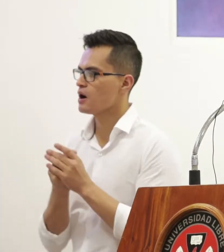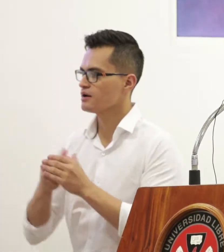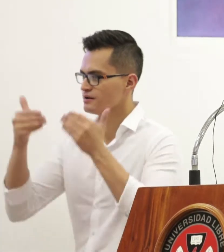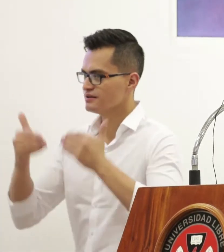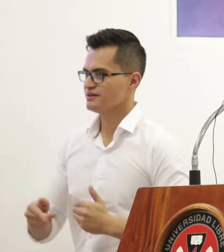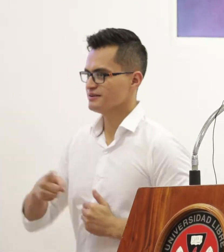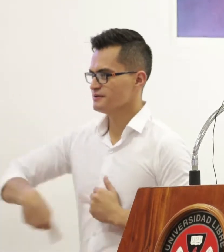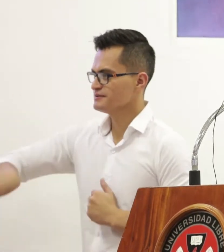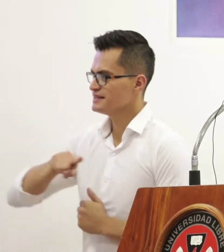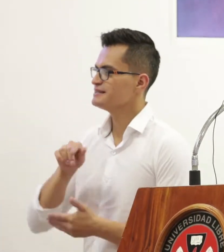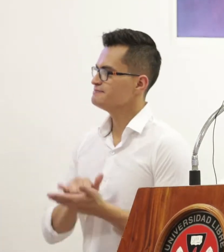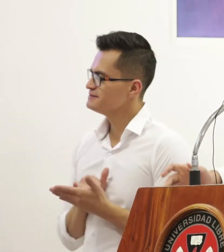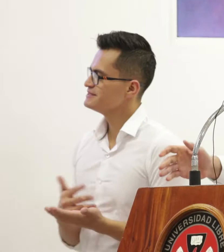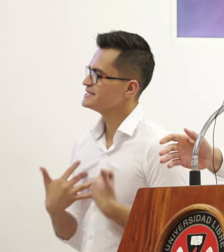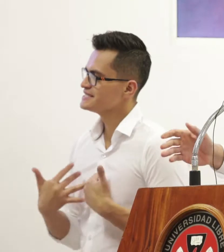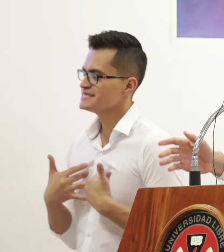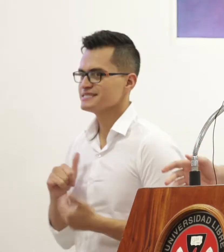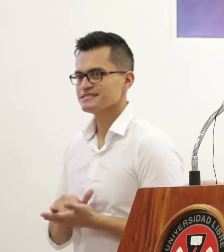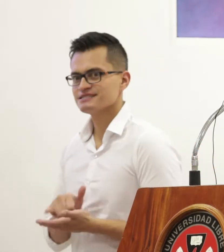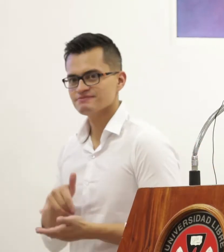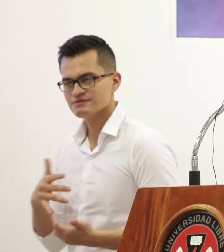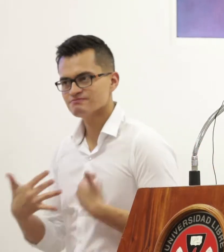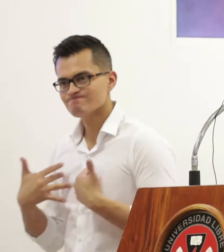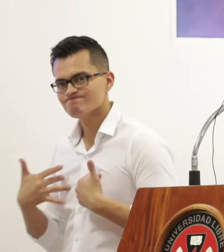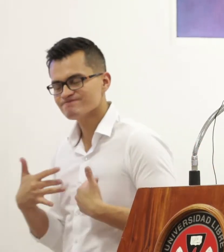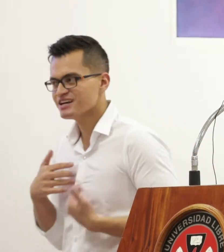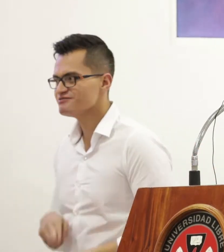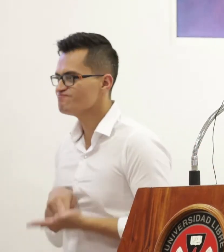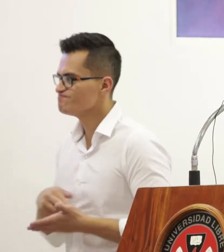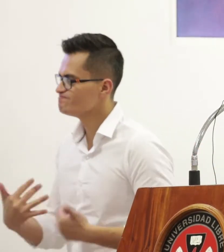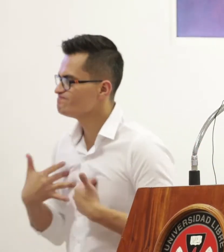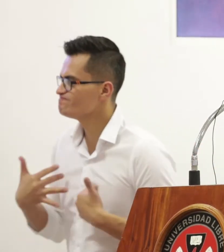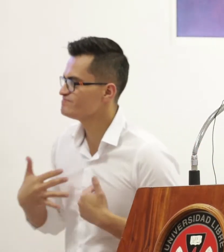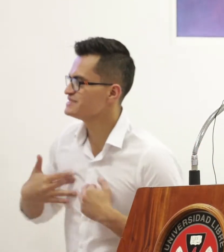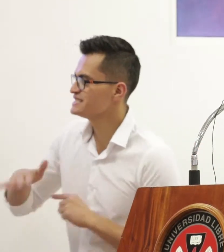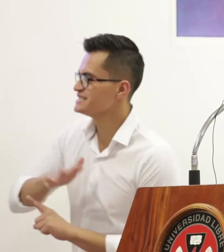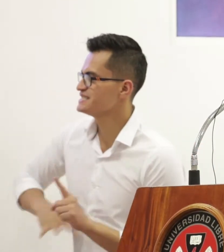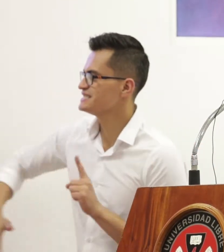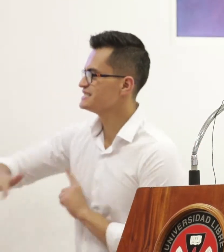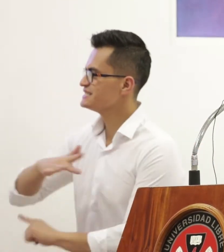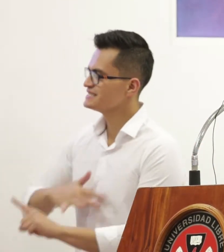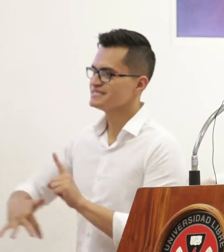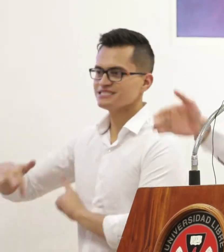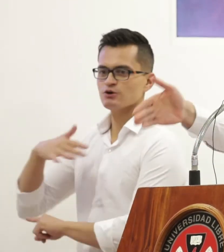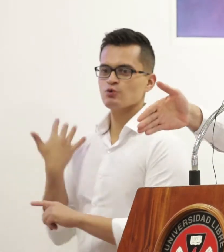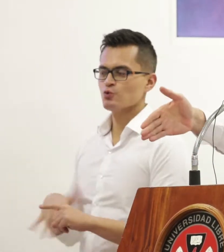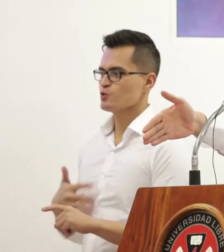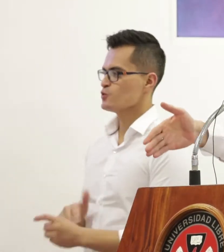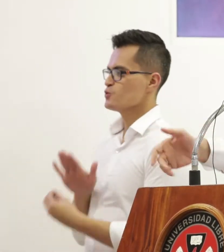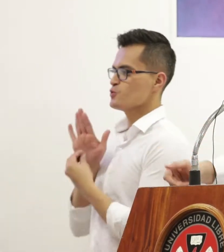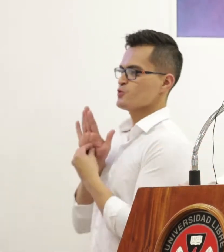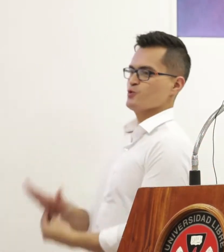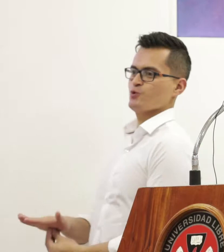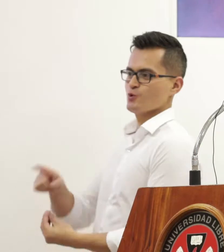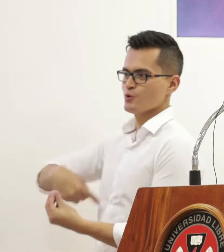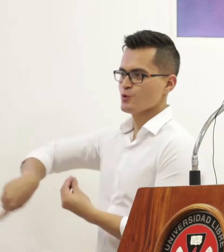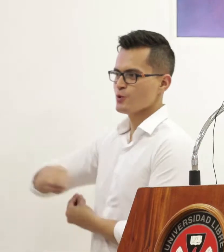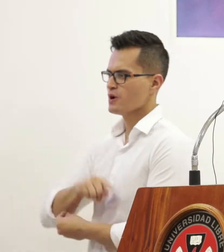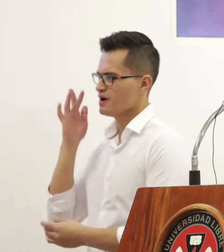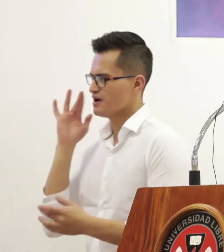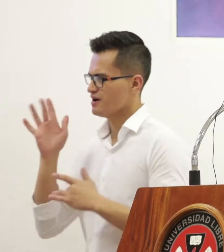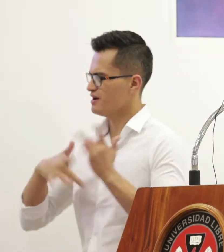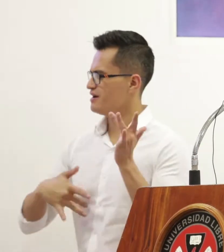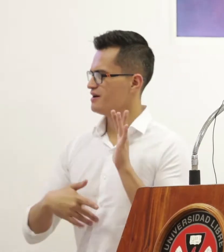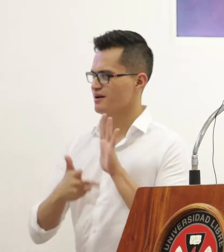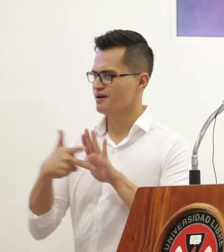durante mucho tiempo. Ese entorno era un entorno completamente hostil a lo que estaba consagrado en la propia